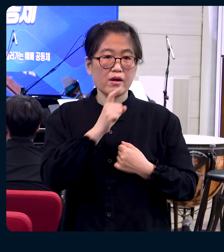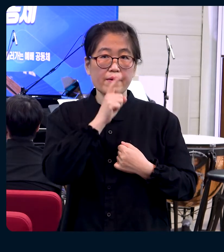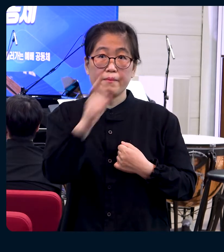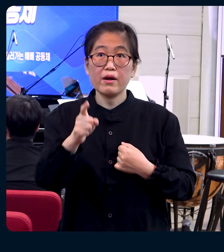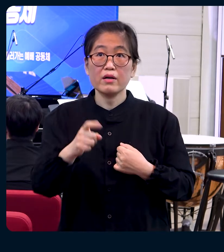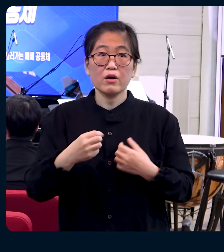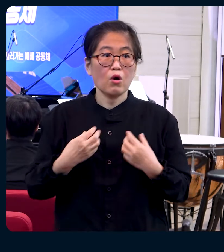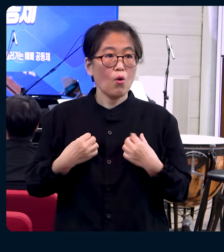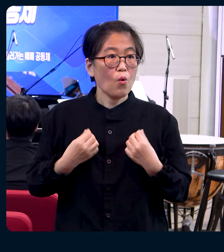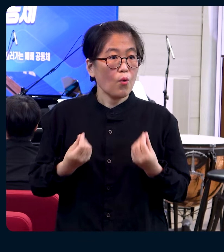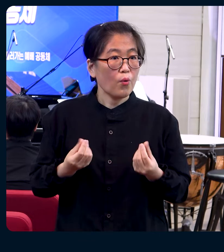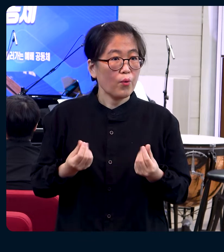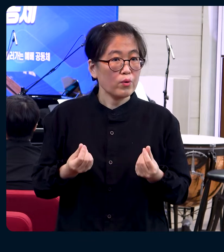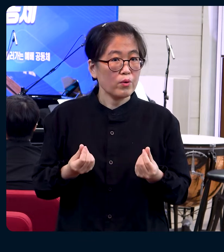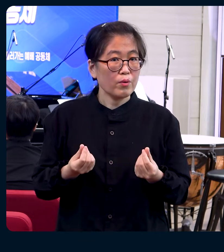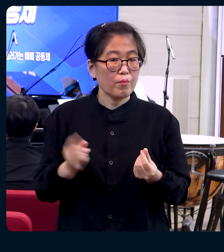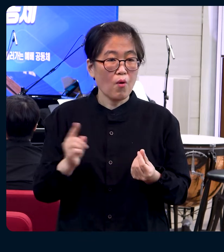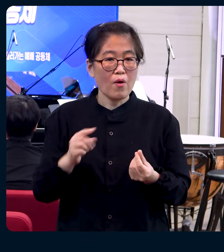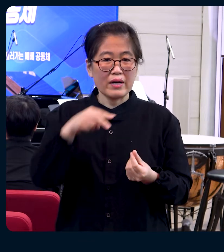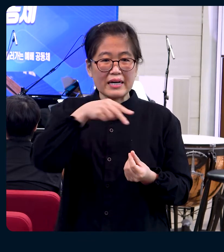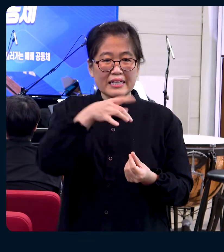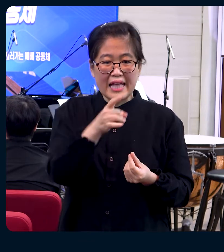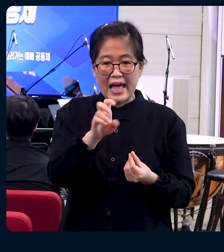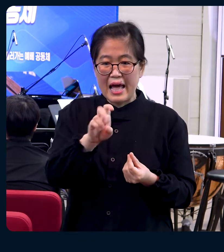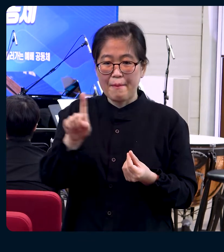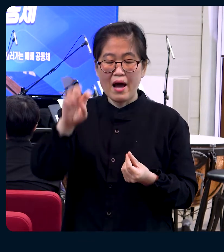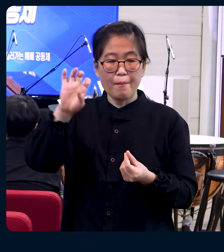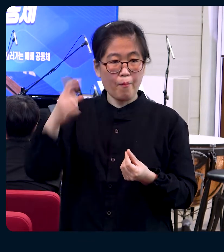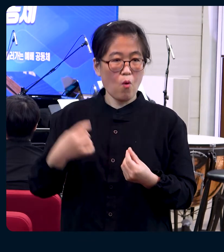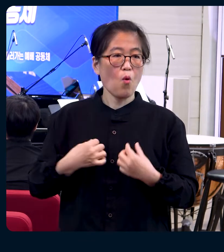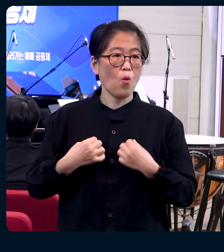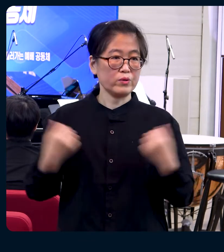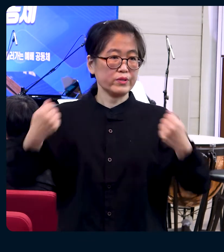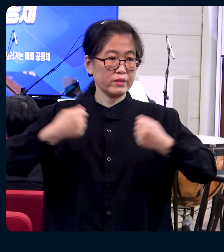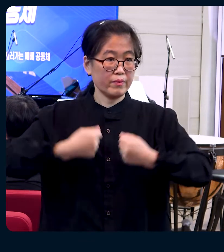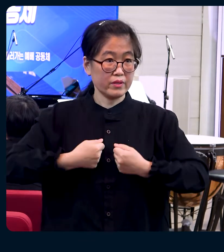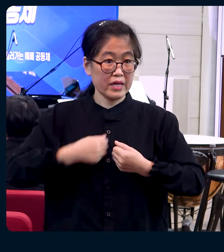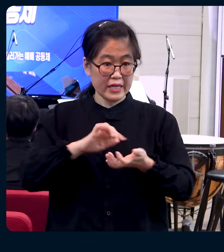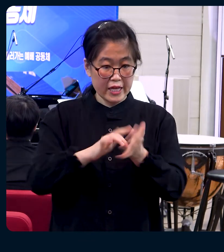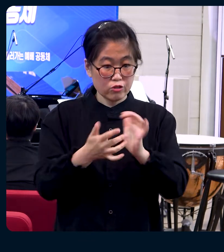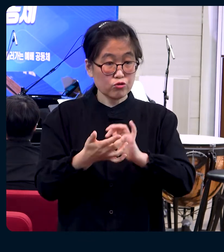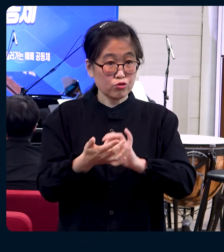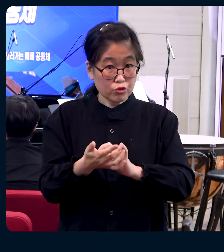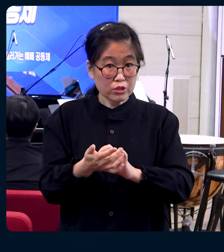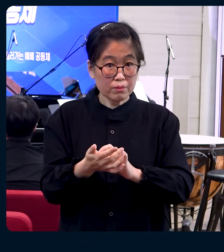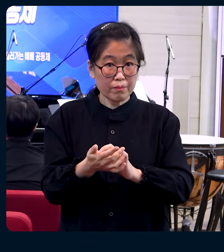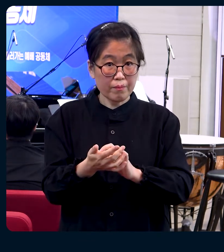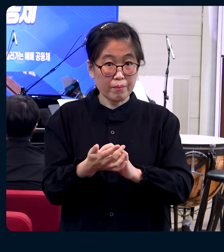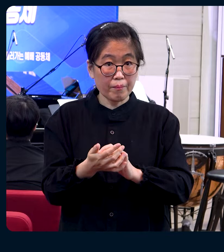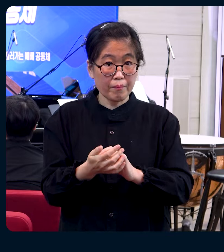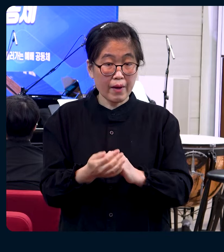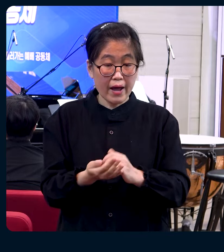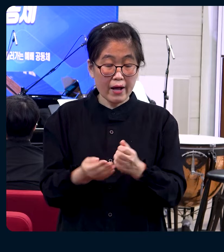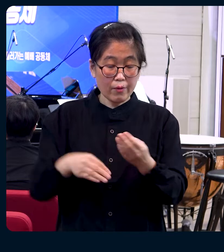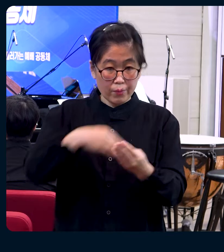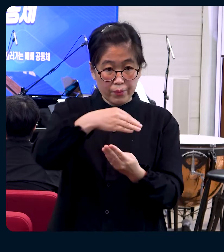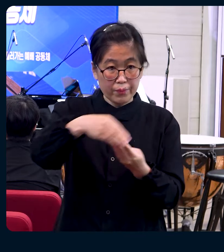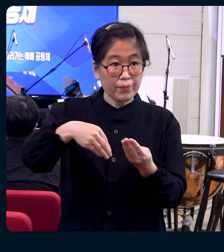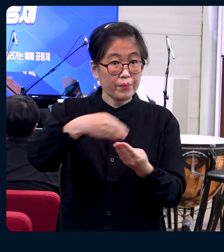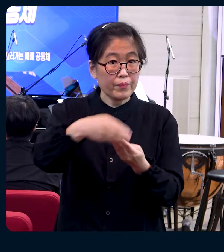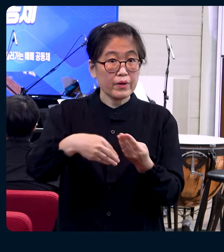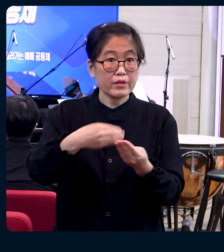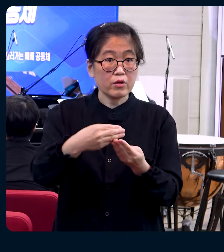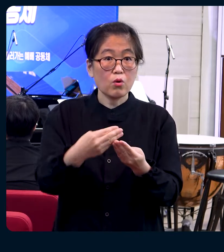옷의 재질까지 소개하는데 세마포 옷입니다. 이 세마포 옷은 예수님의 시신을 쌌던 재료고